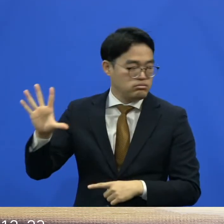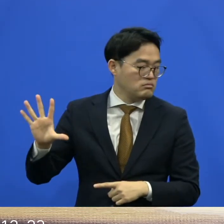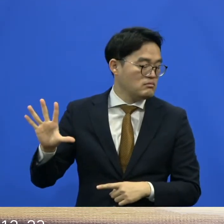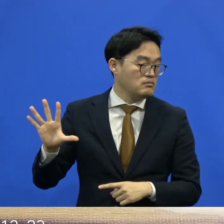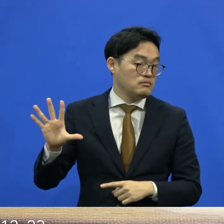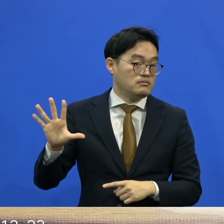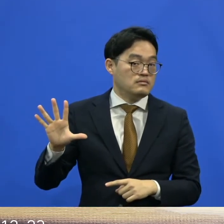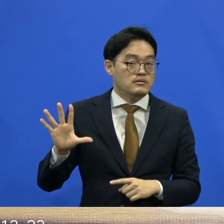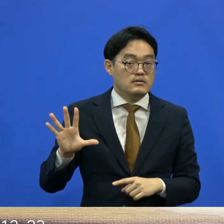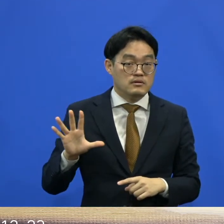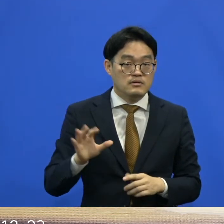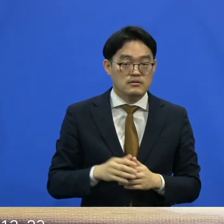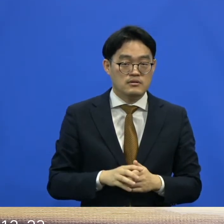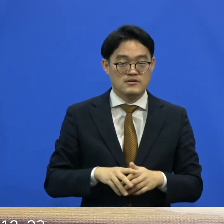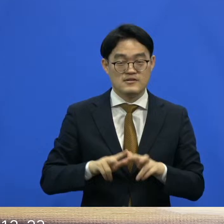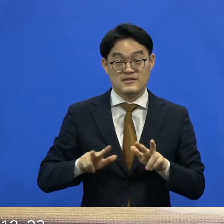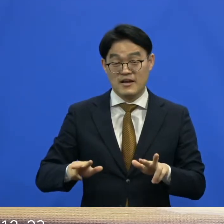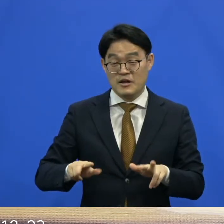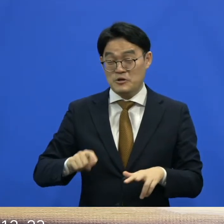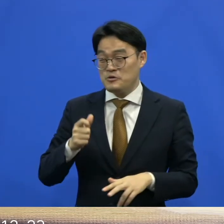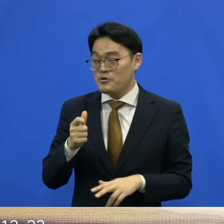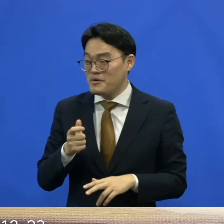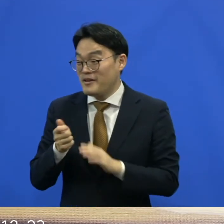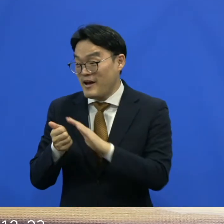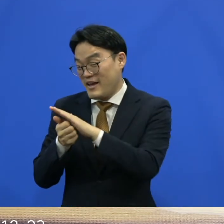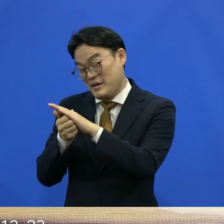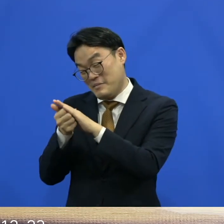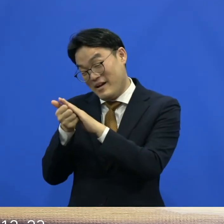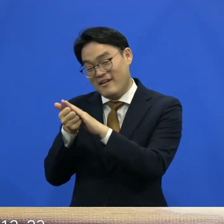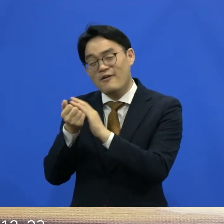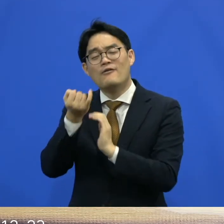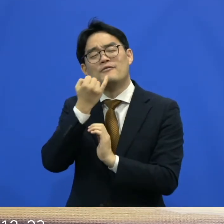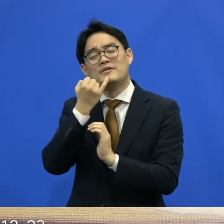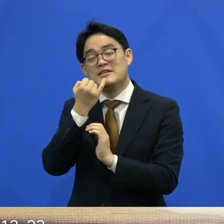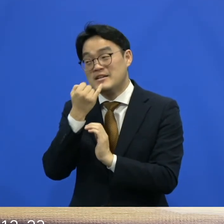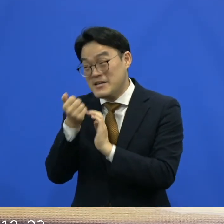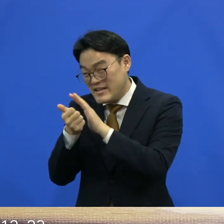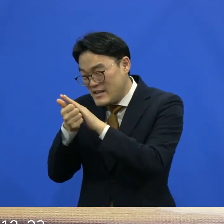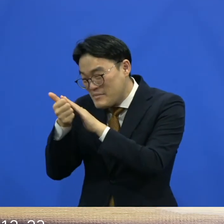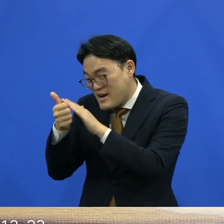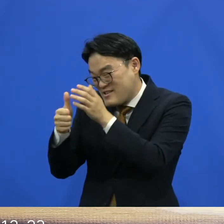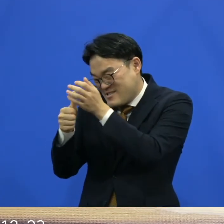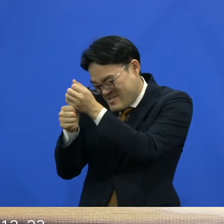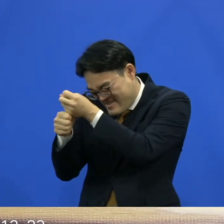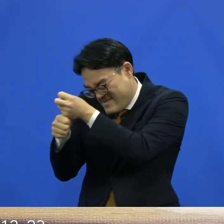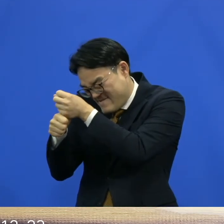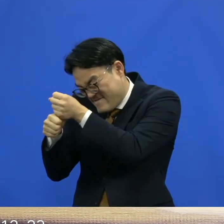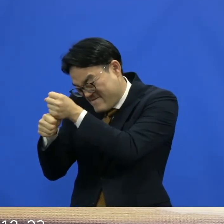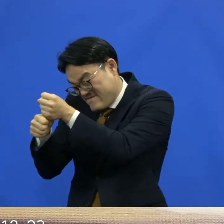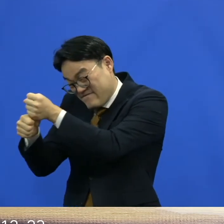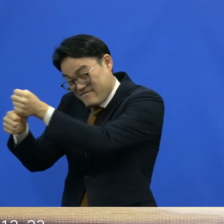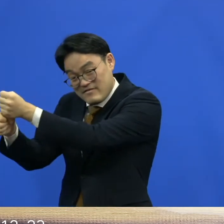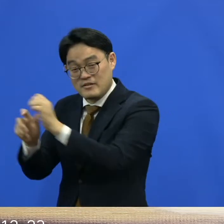그래도 희망 공무원이라도 당할 때가 나와서 그때는 그래도 그 희망 때문에 살았으니까.